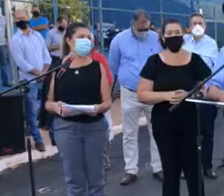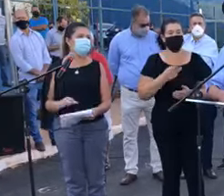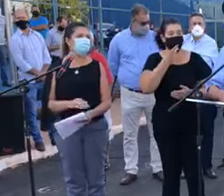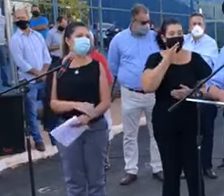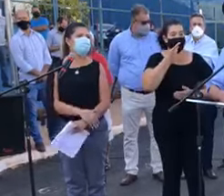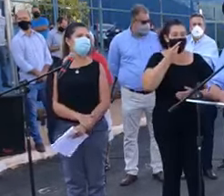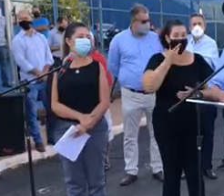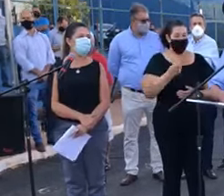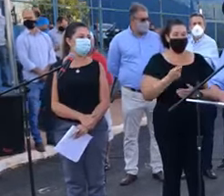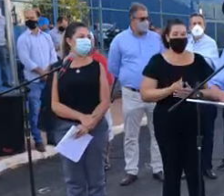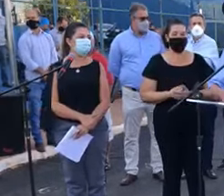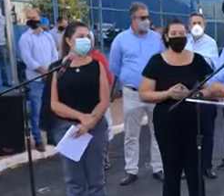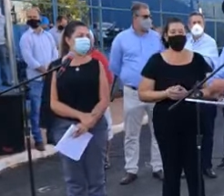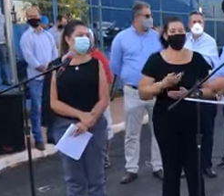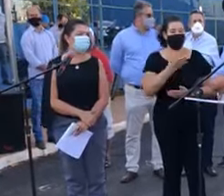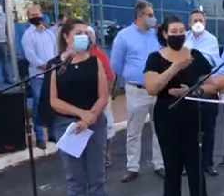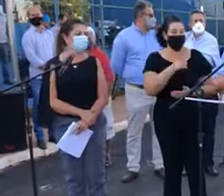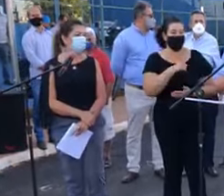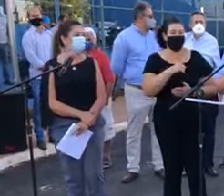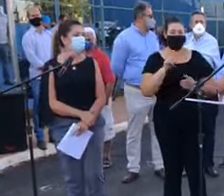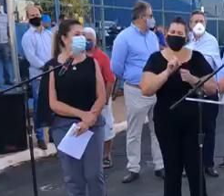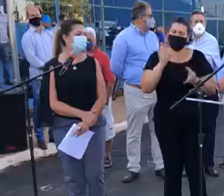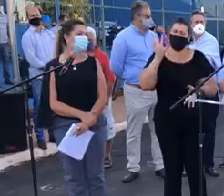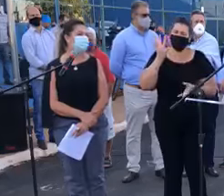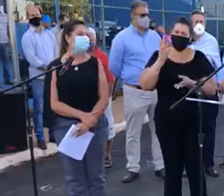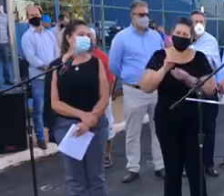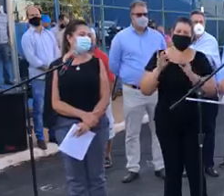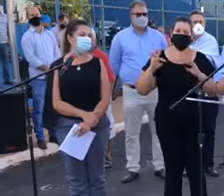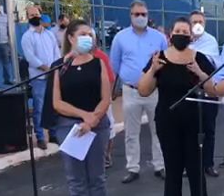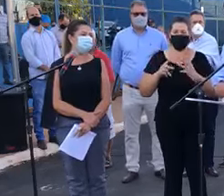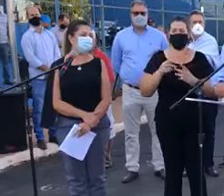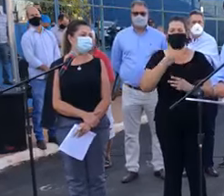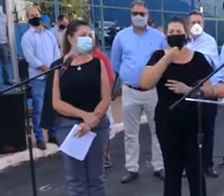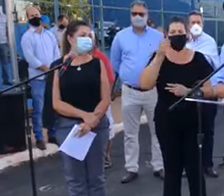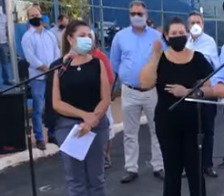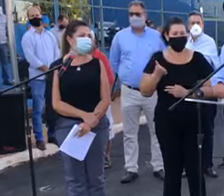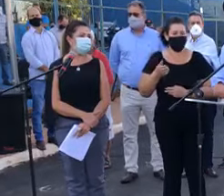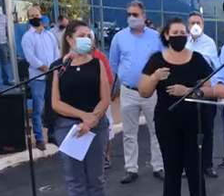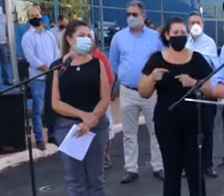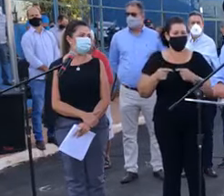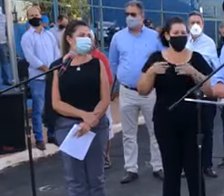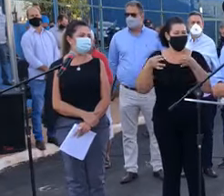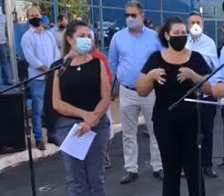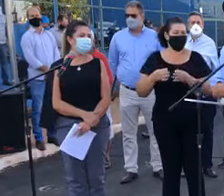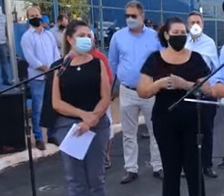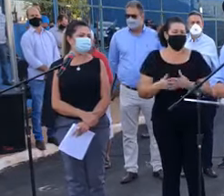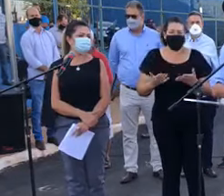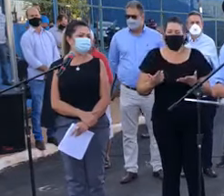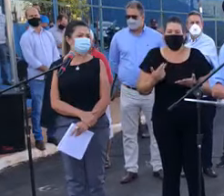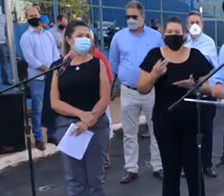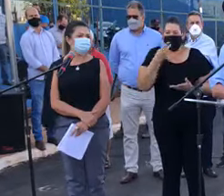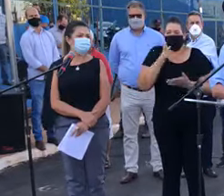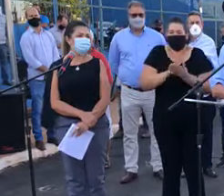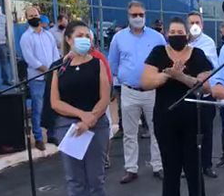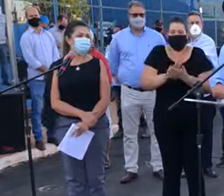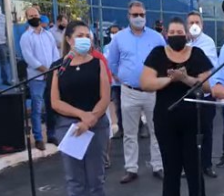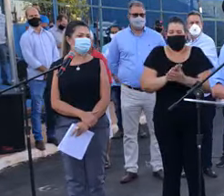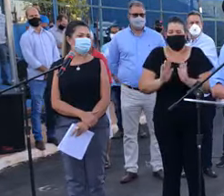disse, acho que você resumiu tudo o que houvesse, o que, é que ele é. Eu não tenho mais nada a